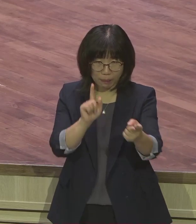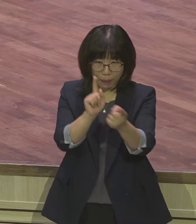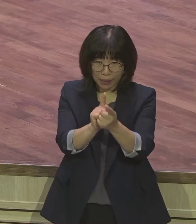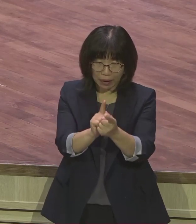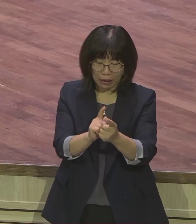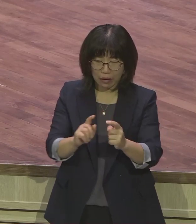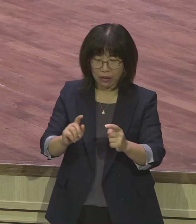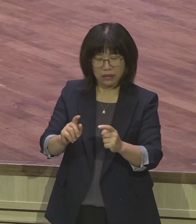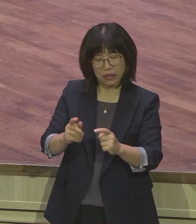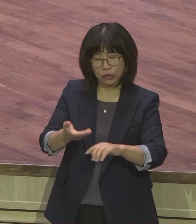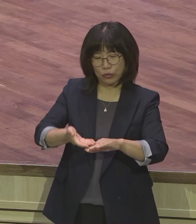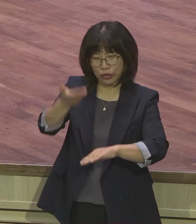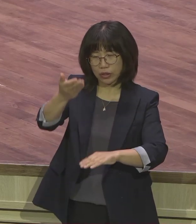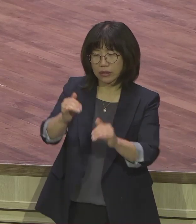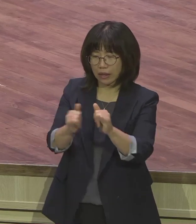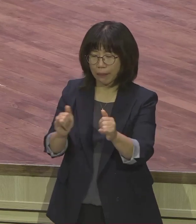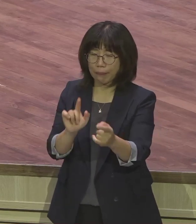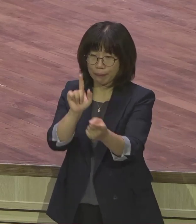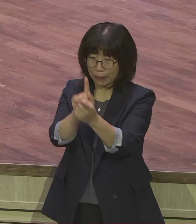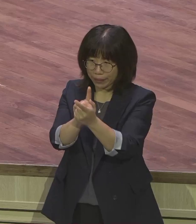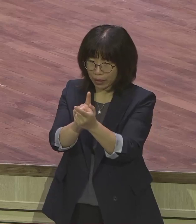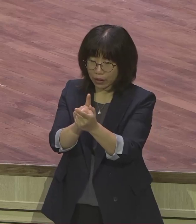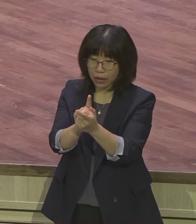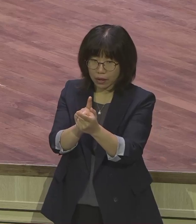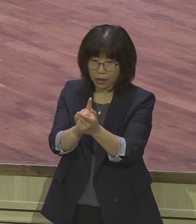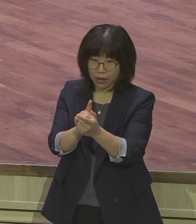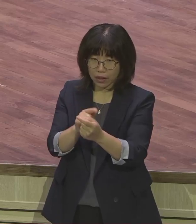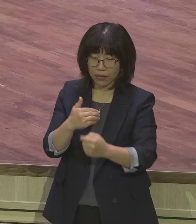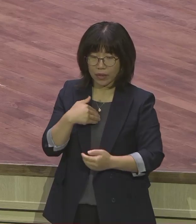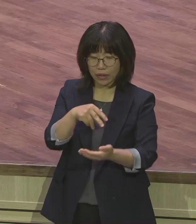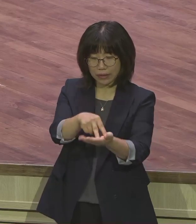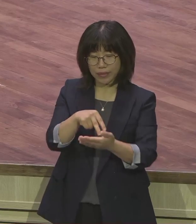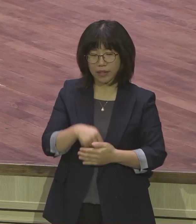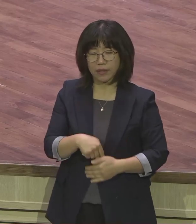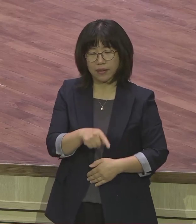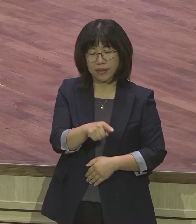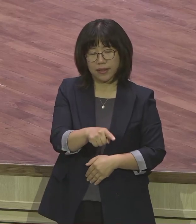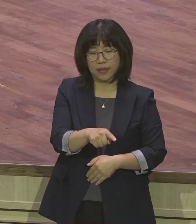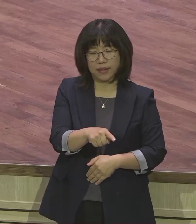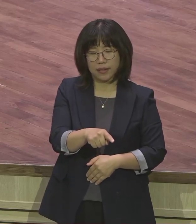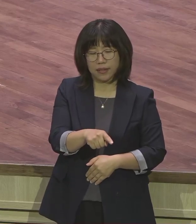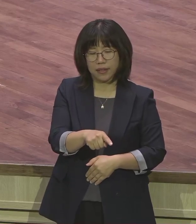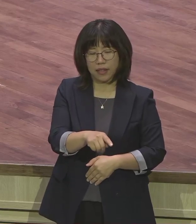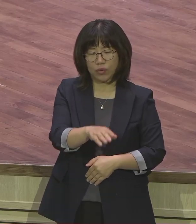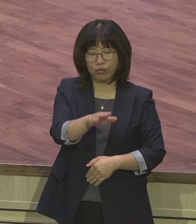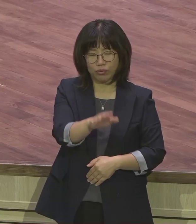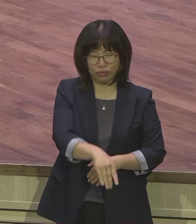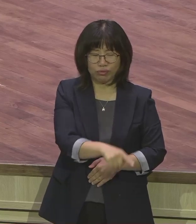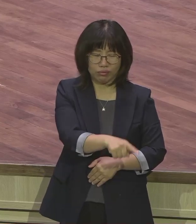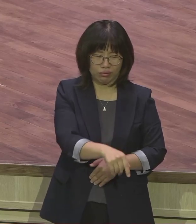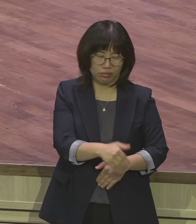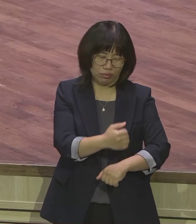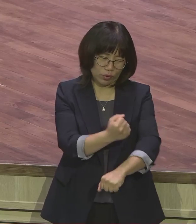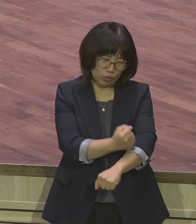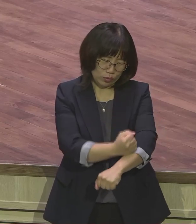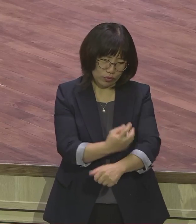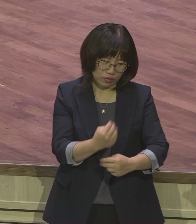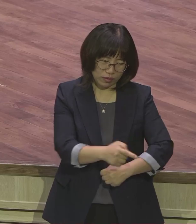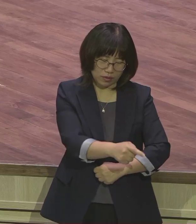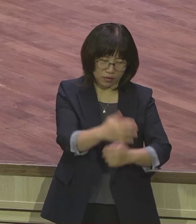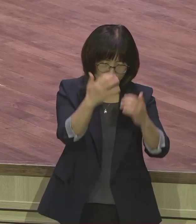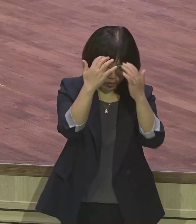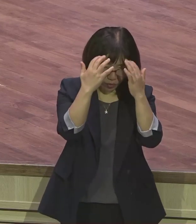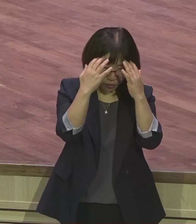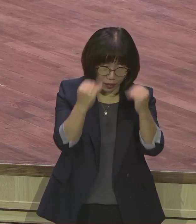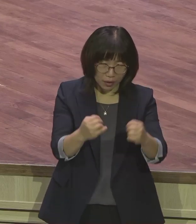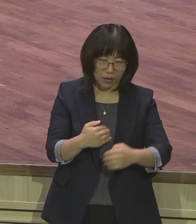아십니까 솔직히 교만해서 가네요 저 밑에 고생하는 사람들 같아요 나는 한 번도